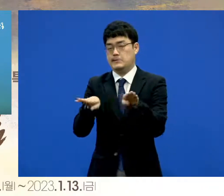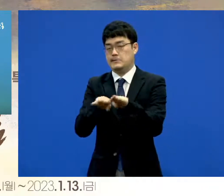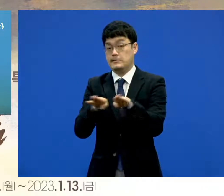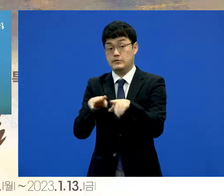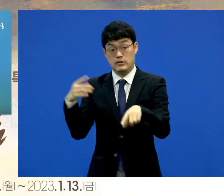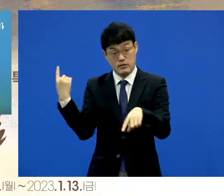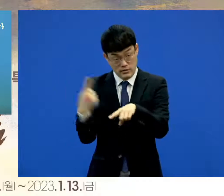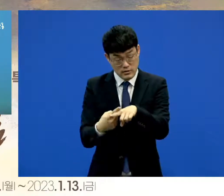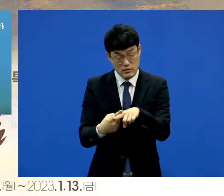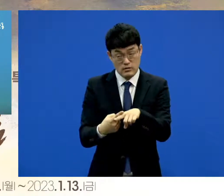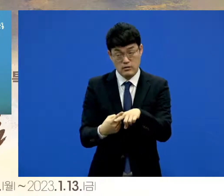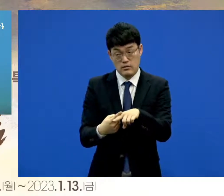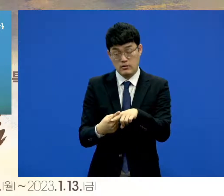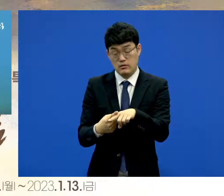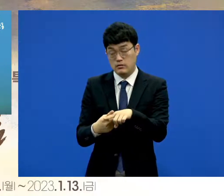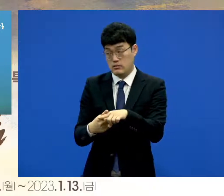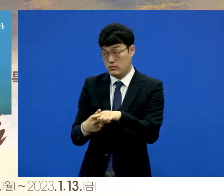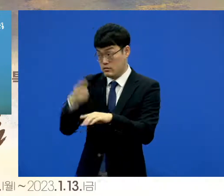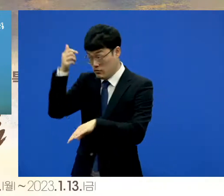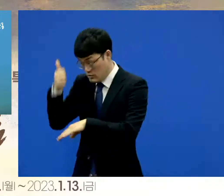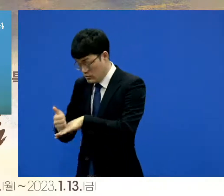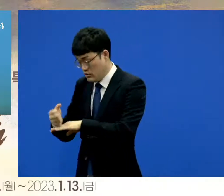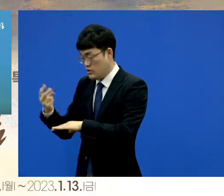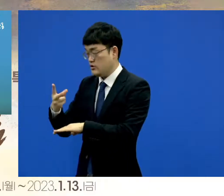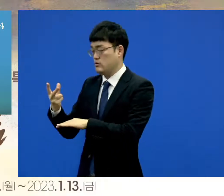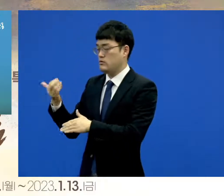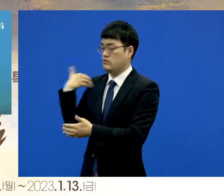정도로 뛰었는데 어느 날 보면 안 보여.